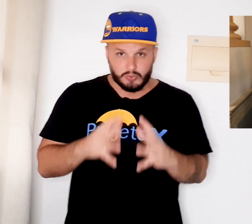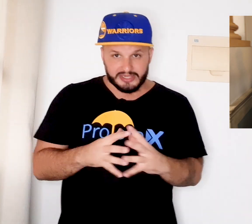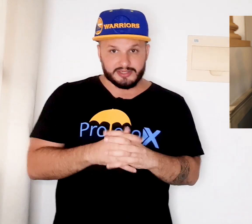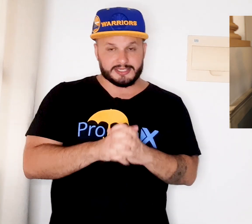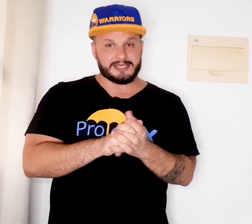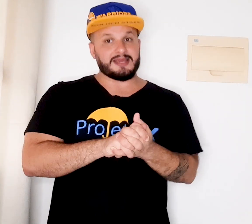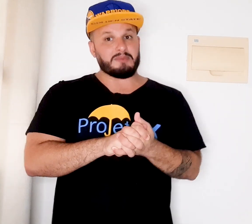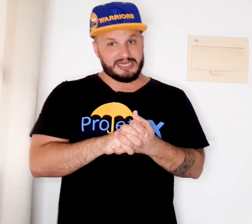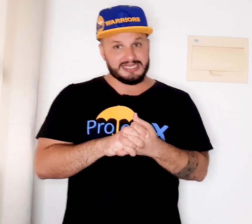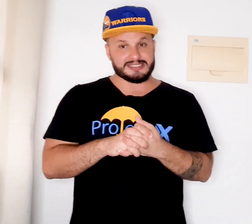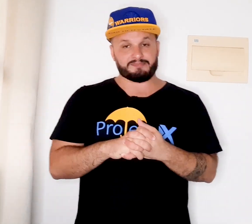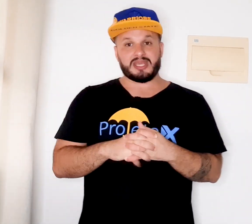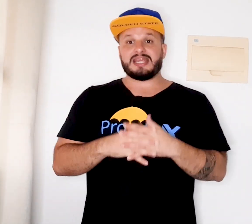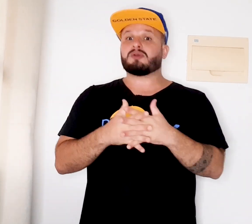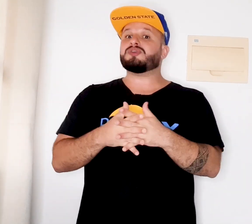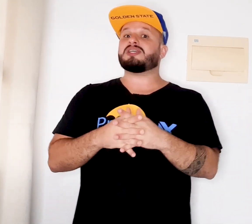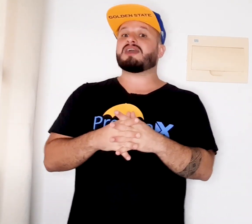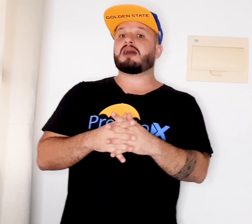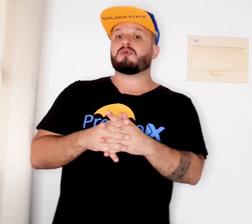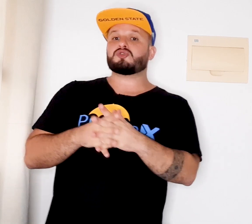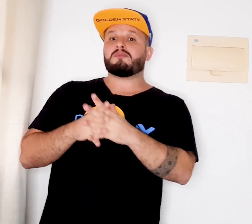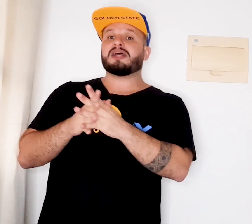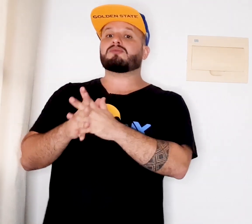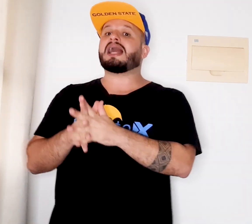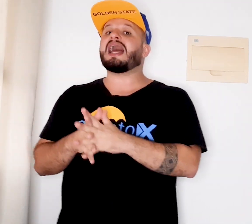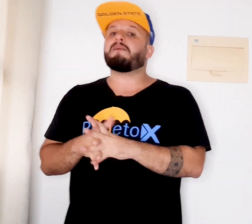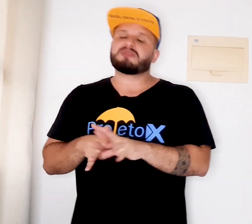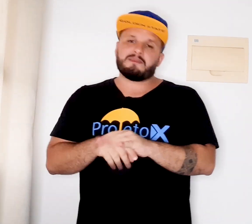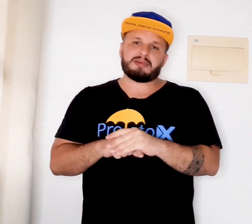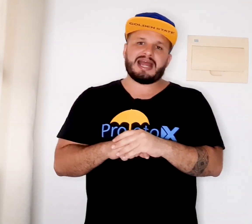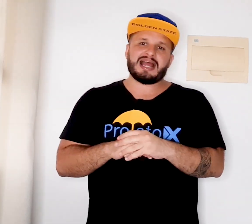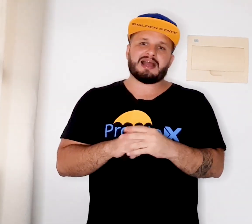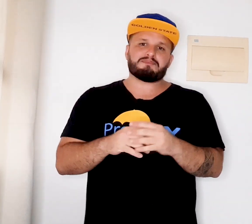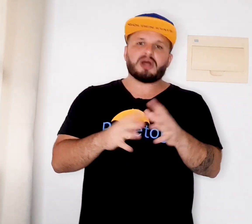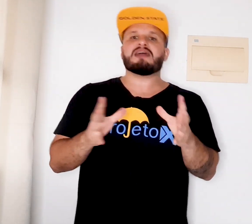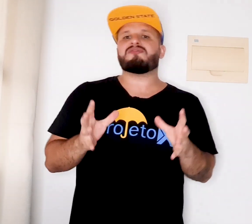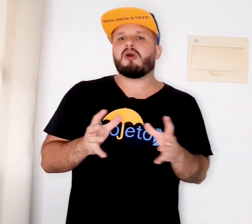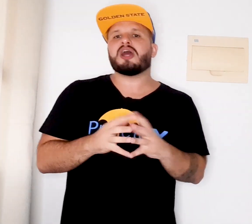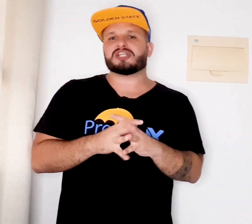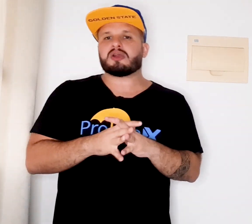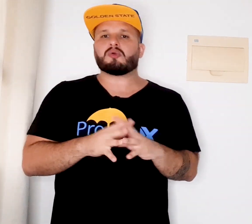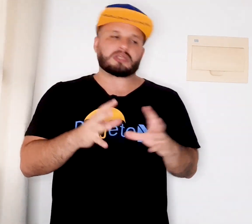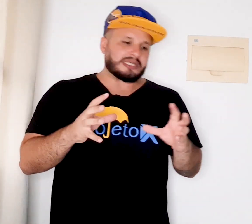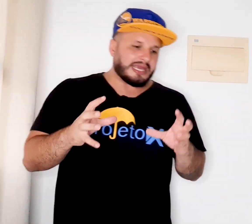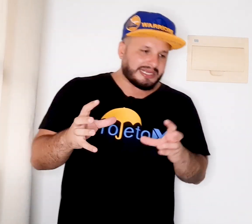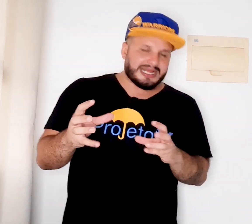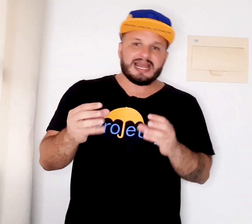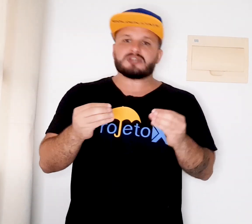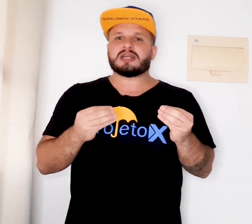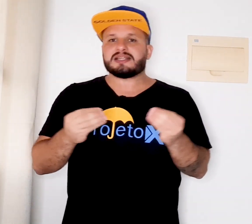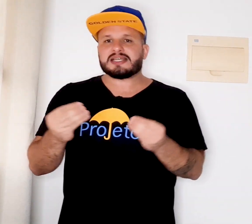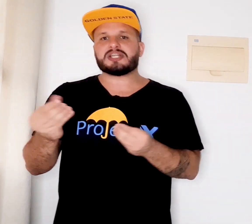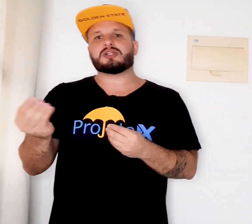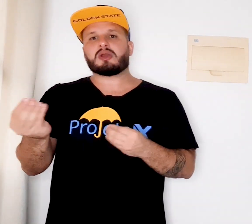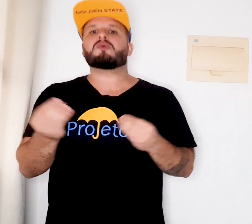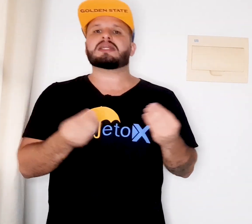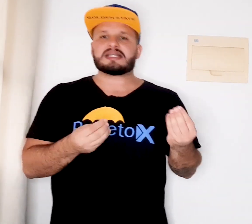Swing. Beleza? Inclusive, acabou sobrando lá para porta-voz que está relacionada a essa questão da contratação